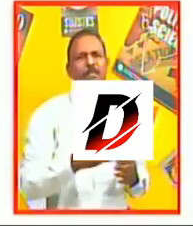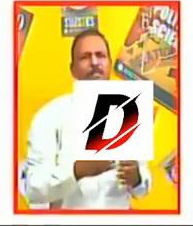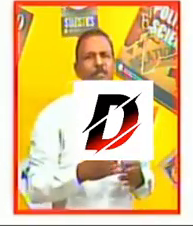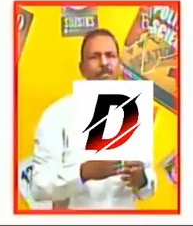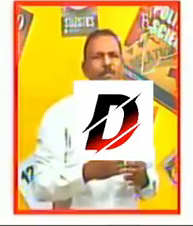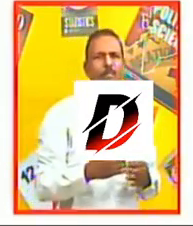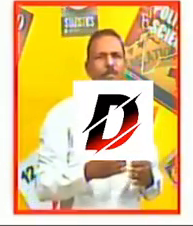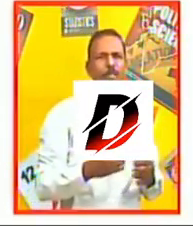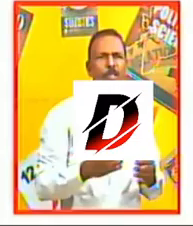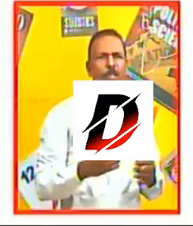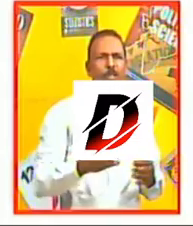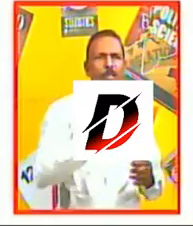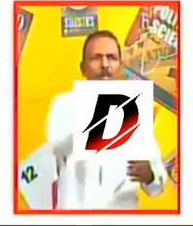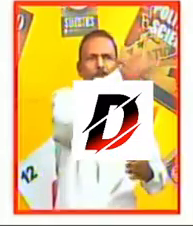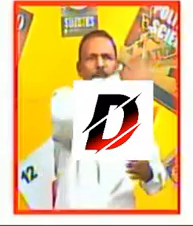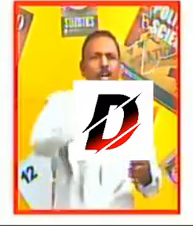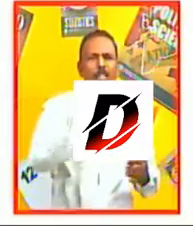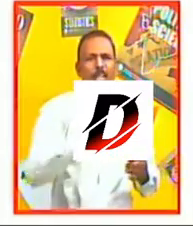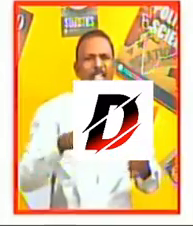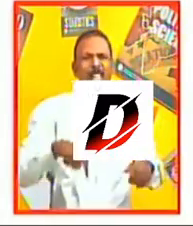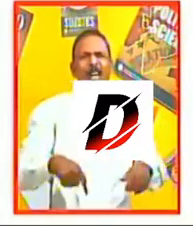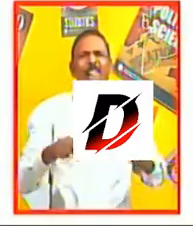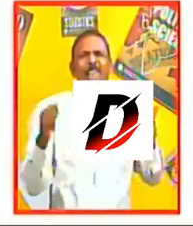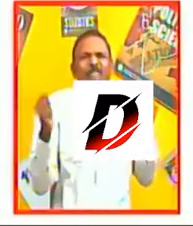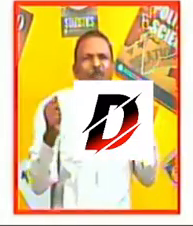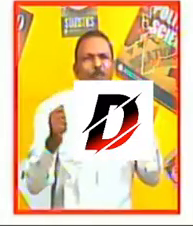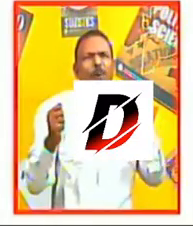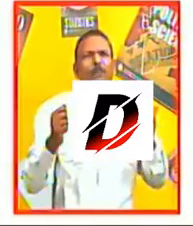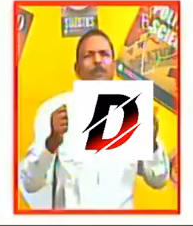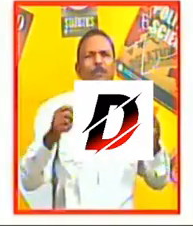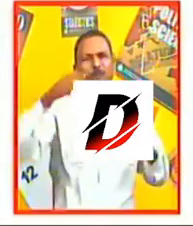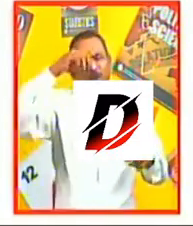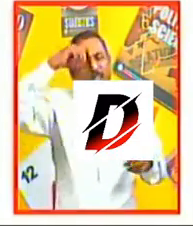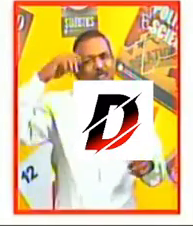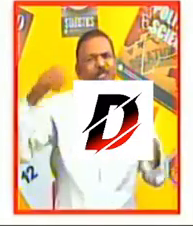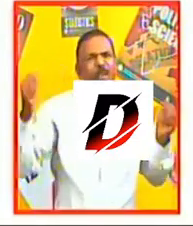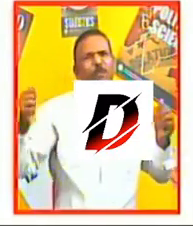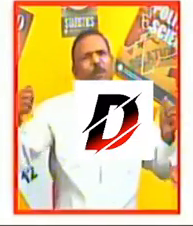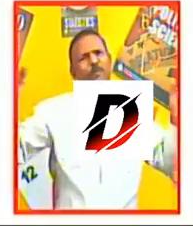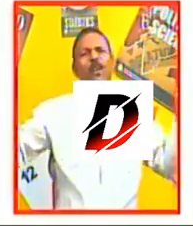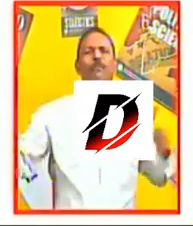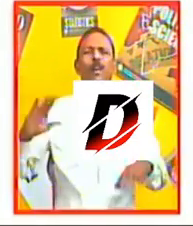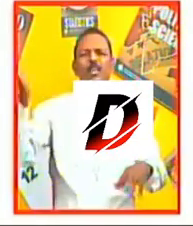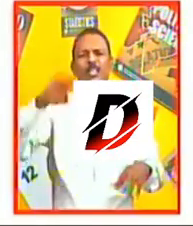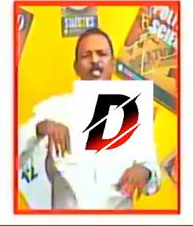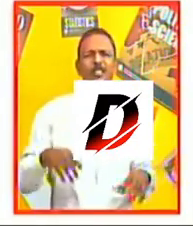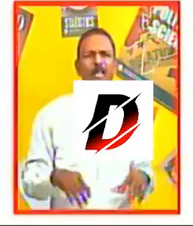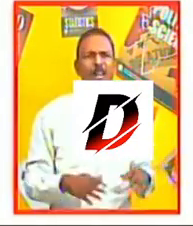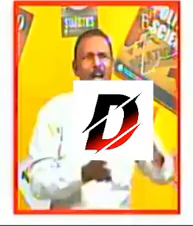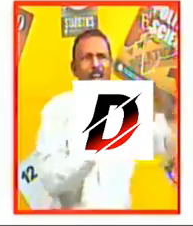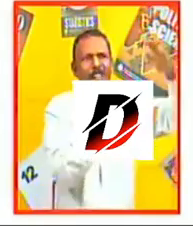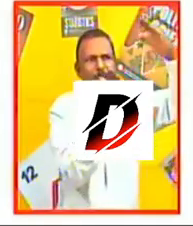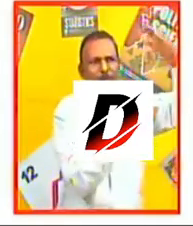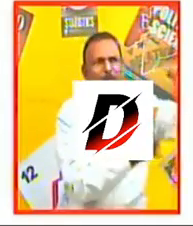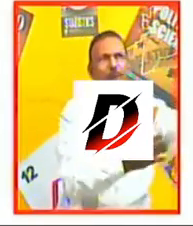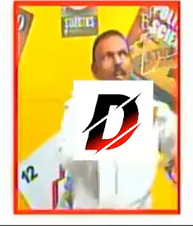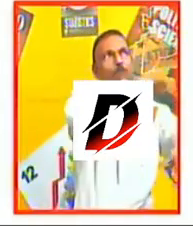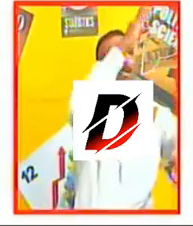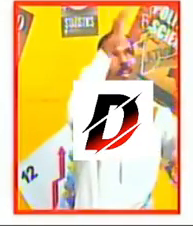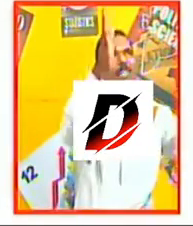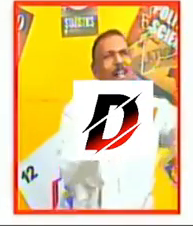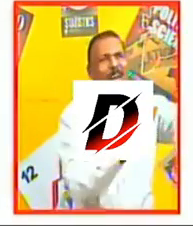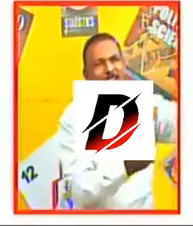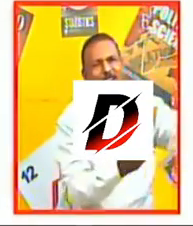இந்தியாவை நம்மளுடைய துணைக்கடை என்ன பண்ணுச்சுங்க, வெப்ப பகுதியாக மாற்றியது. ஒருவேளை அந்த மலையை மட்டும் தாக்காமல் இருந்துச்சுன்னா, சொல்லுங்க, வெரி